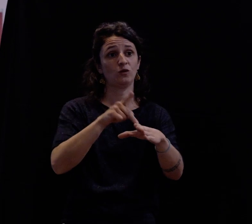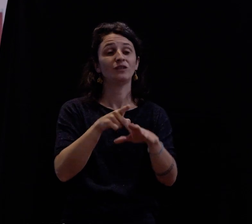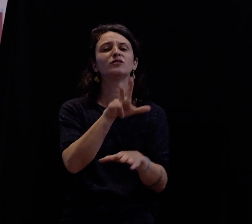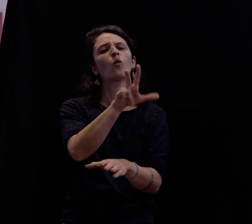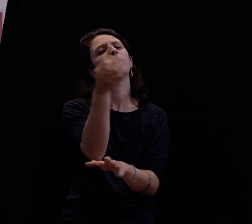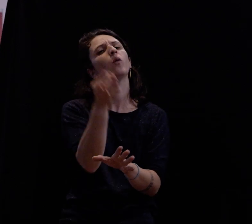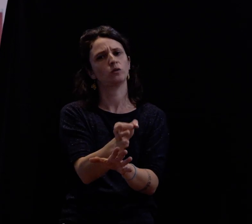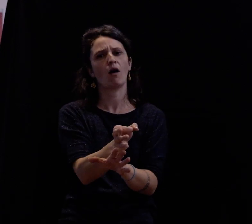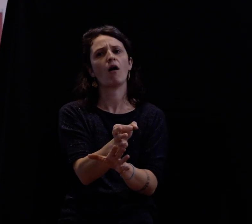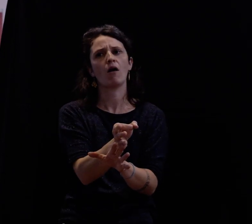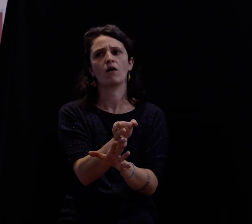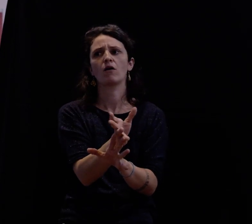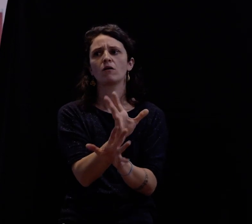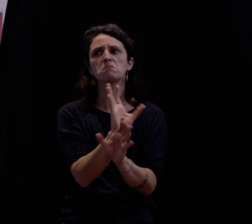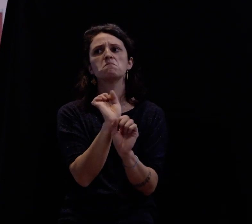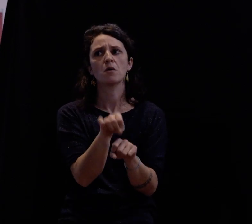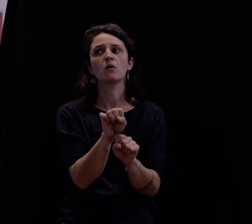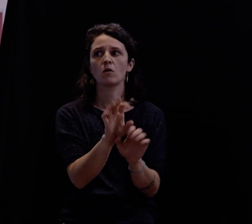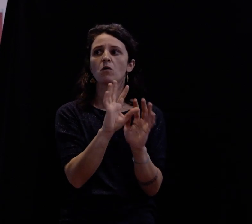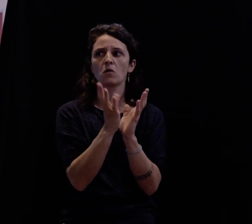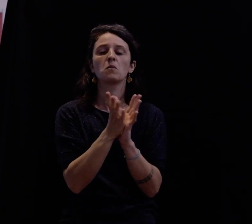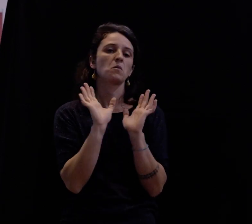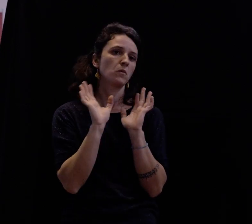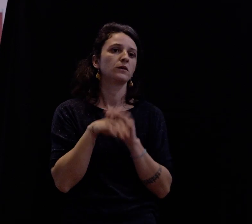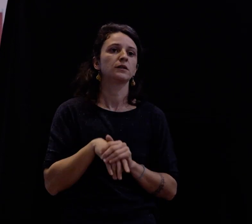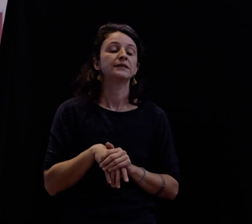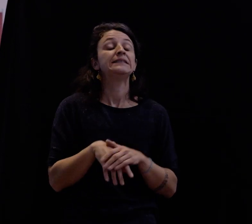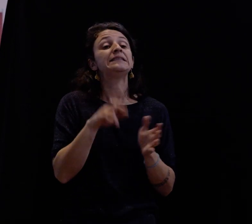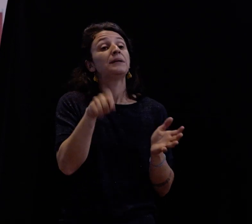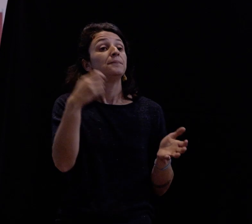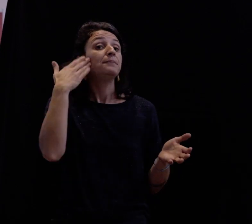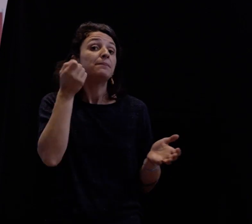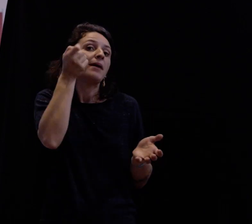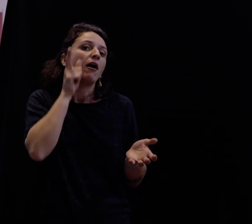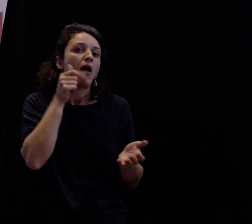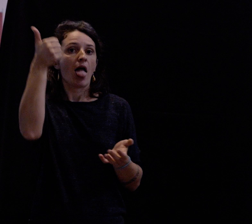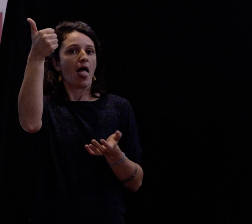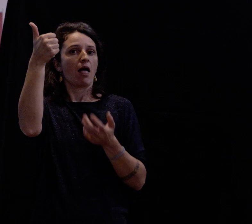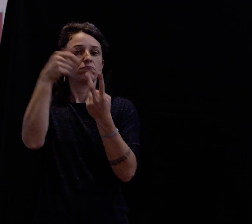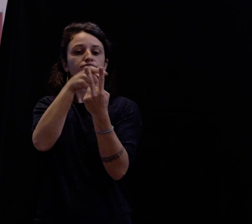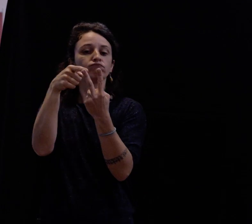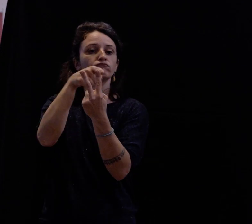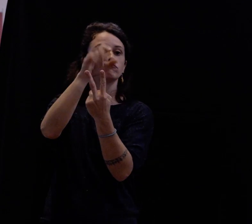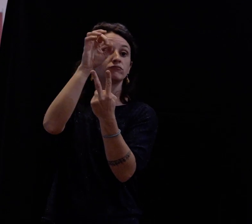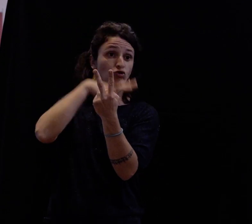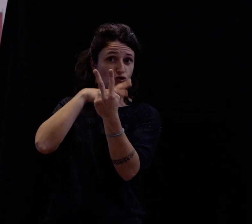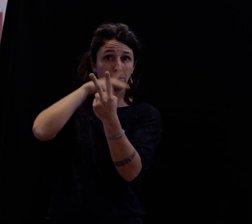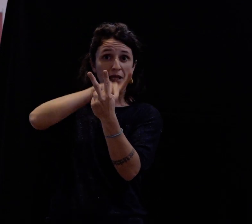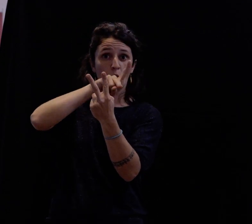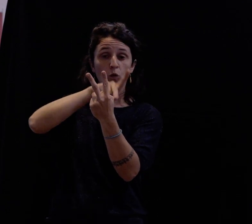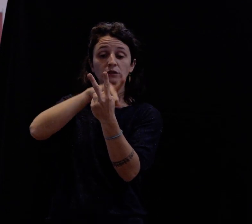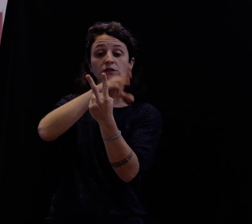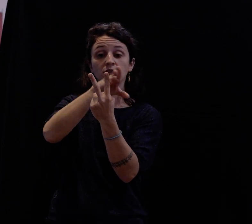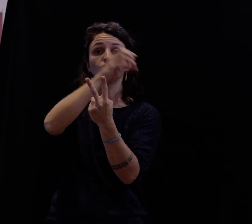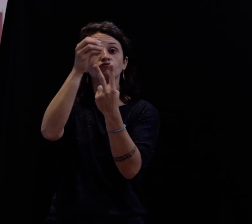Bien sûr, la situation, elle est différente s'il y a un des deux parents qui est lui-même porteur de l'anomalie génétique. Auquel cas, le risque, il est